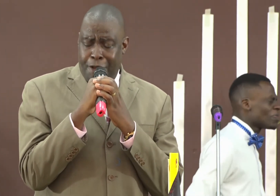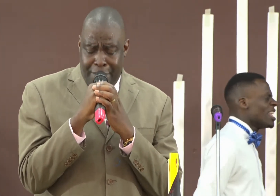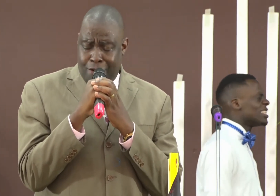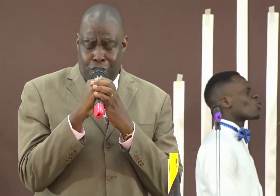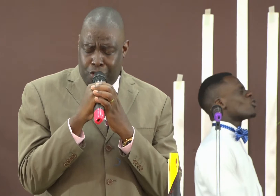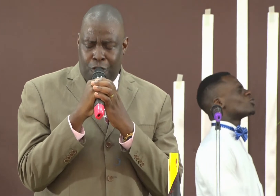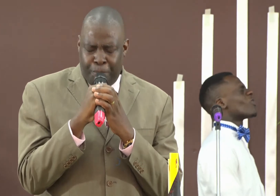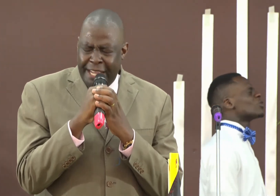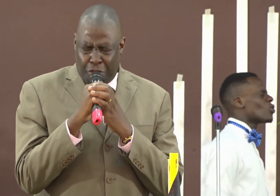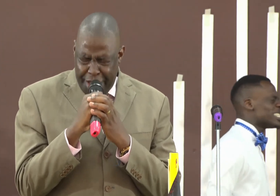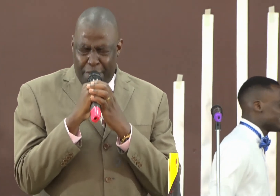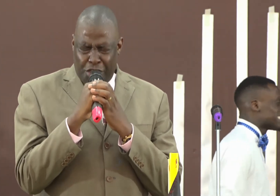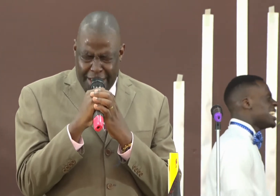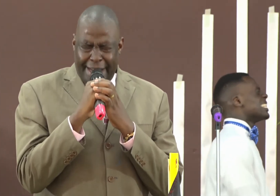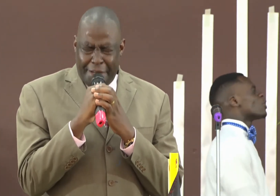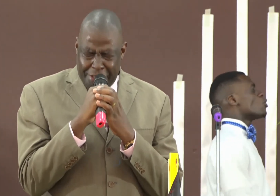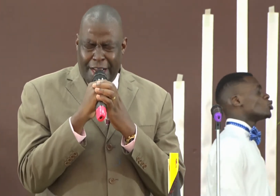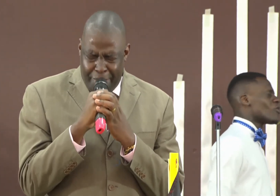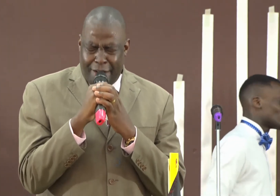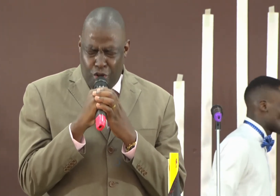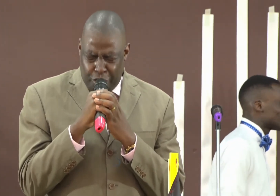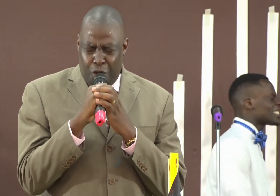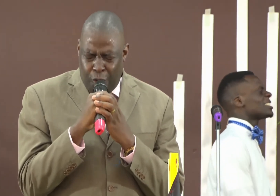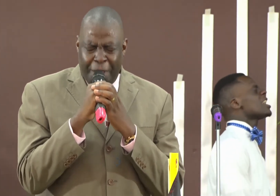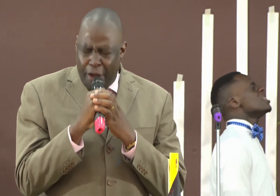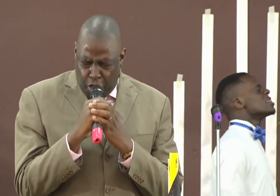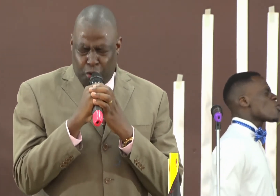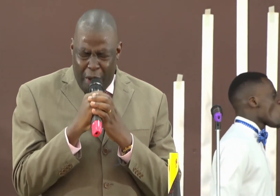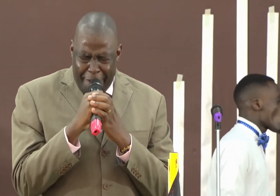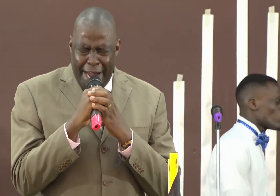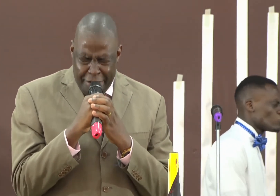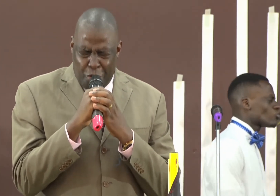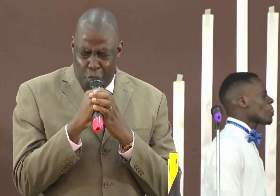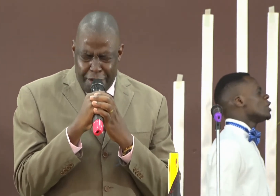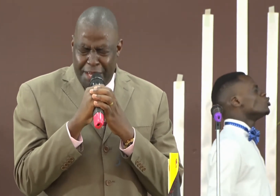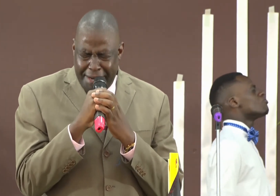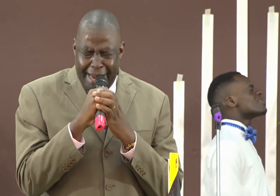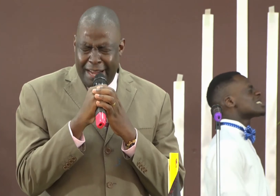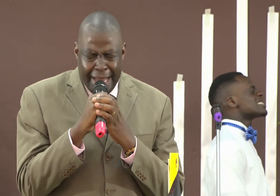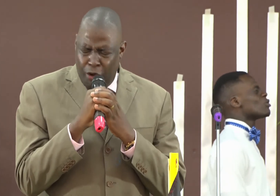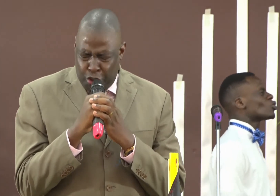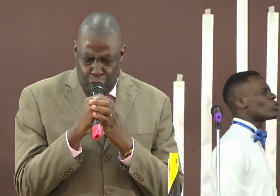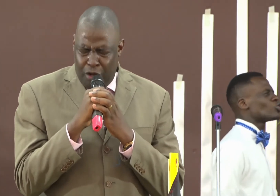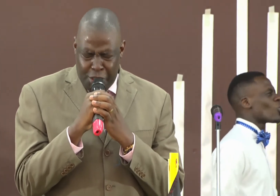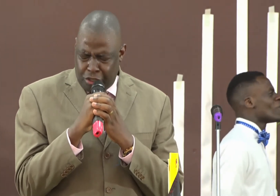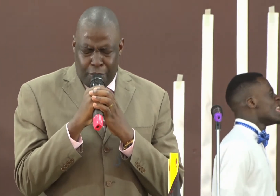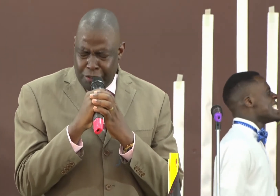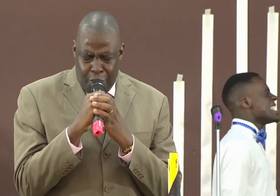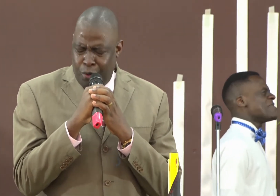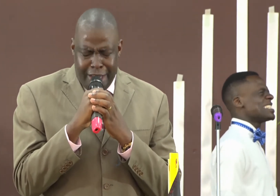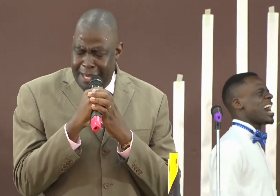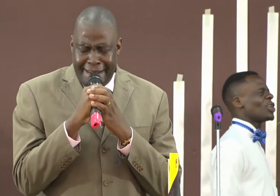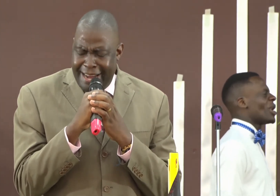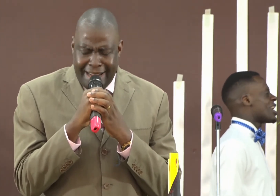familiza mikono jo Tuyemusa kanesa mikono jo Otuwa manyo kuyemirida Otuwa